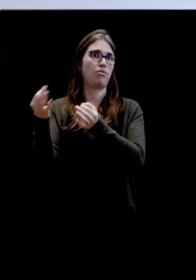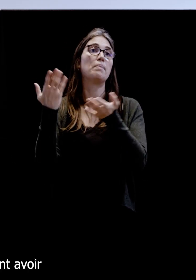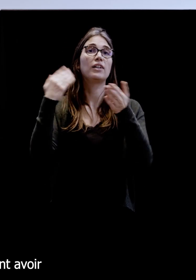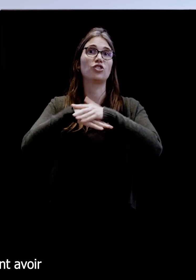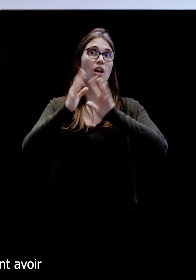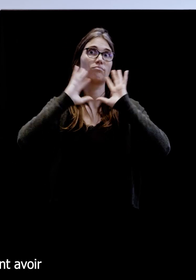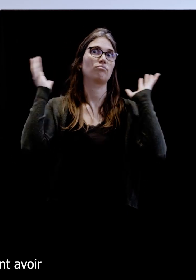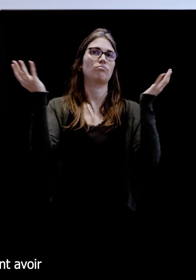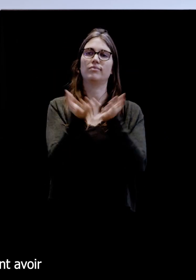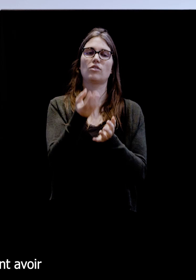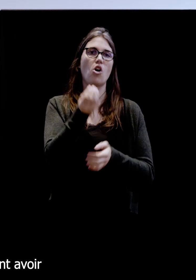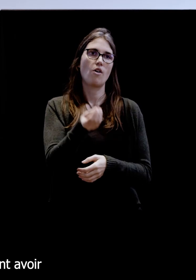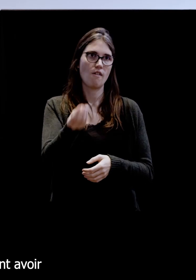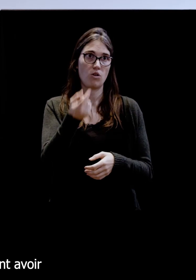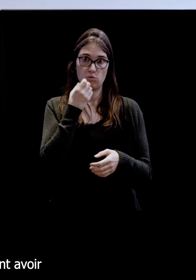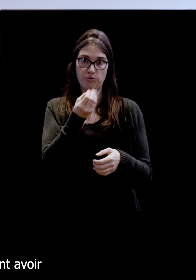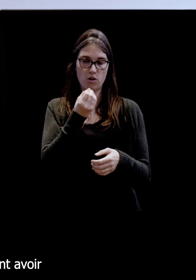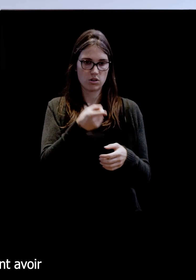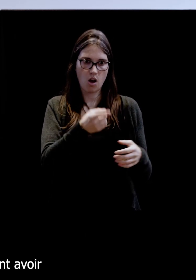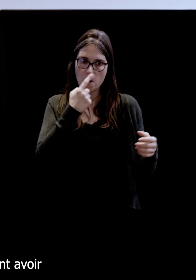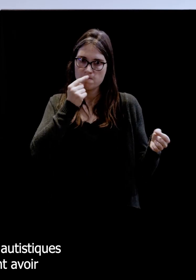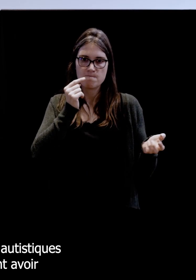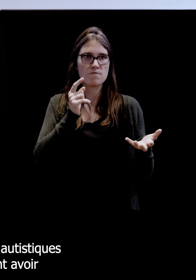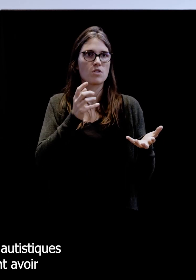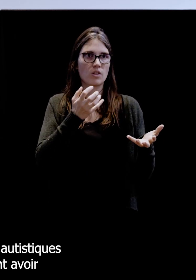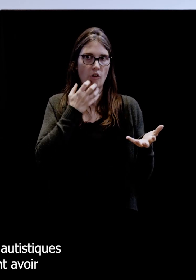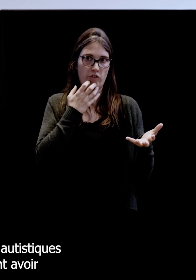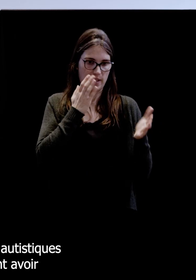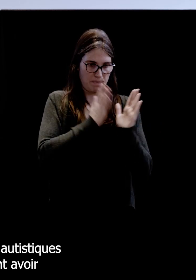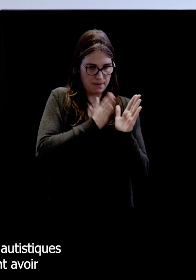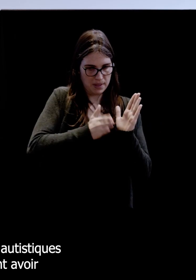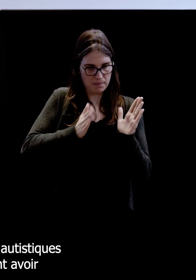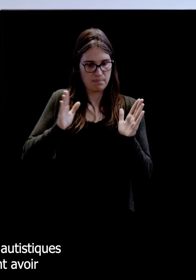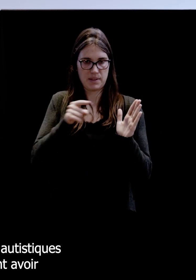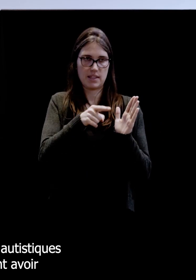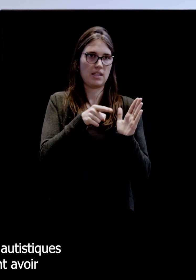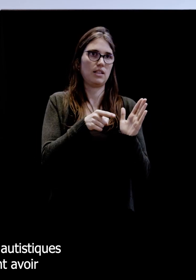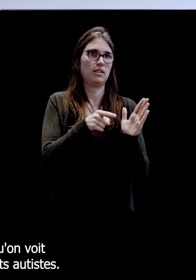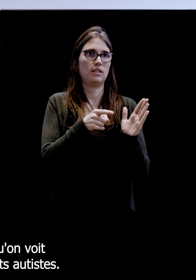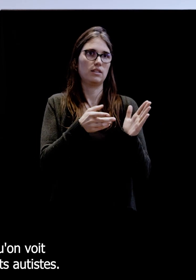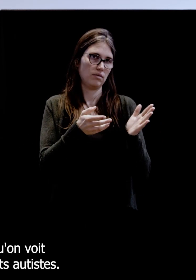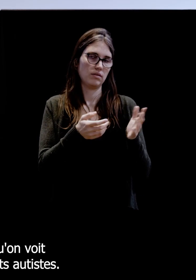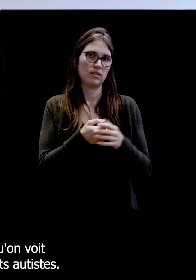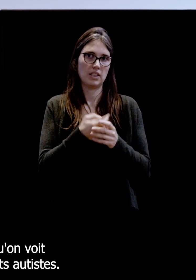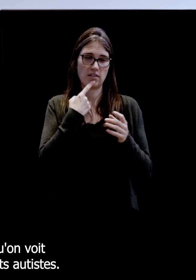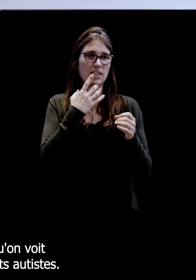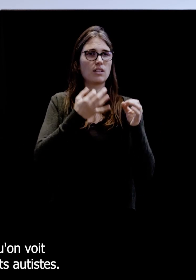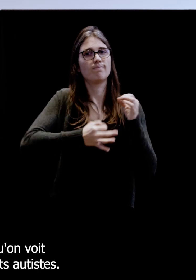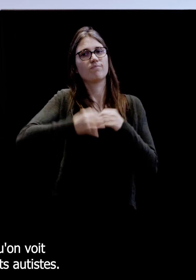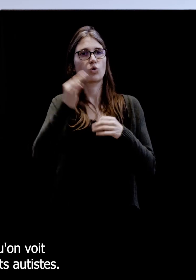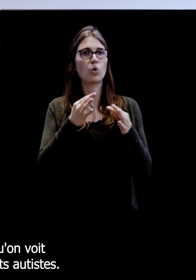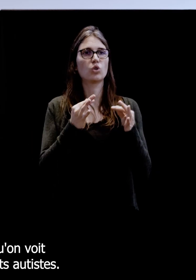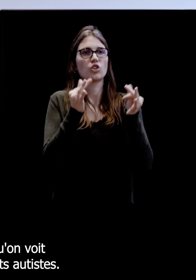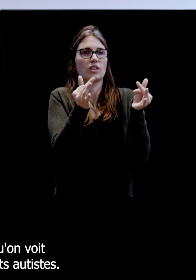générale, hein, mais c'est vrai que certains qui peuvent avoir un petit peu plus de traits autistiques que les autres, peuvent avoir cette hypersensibilité qu'on voit